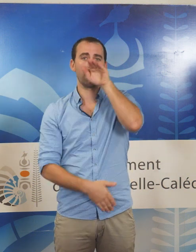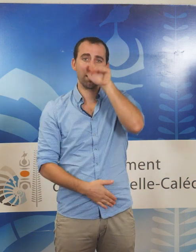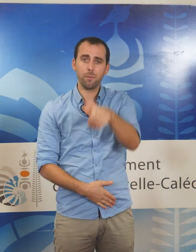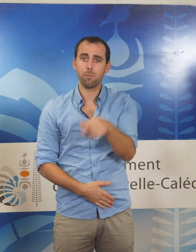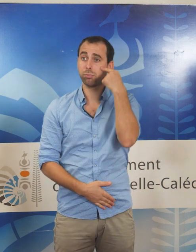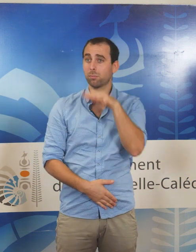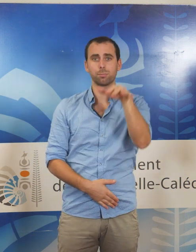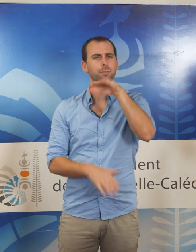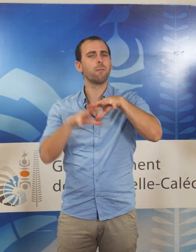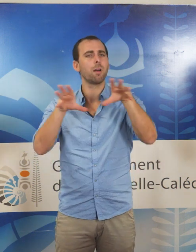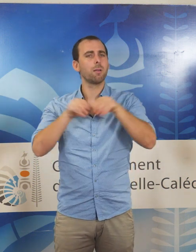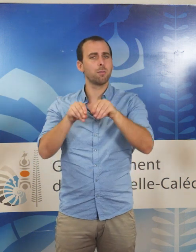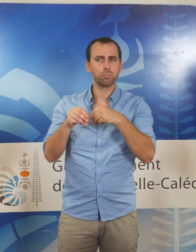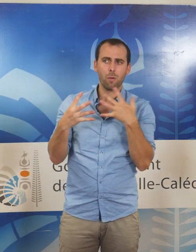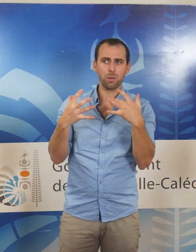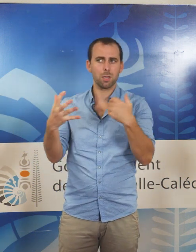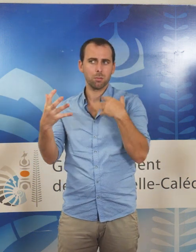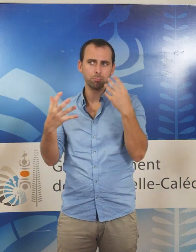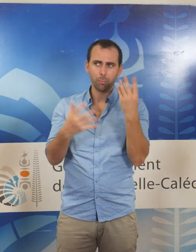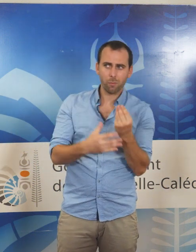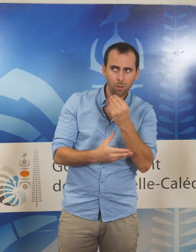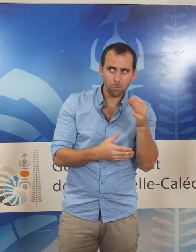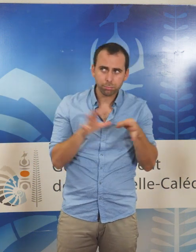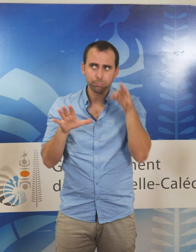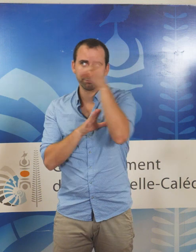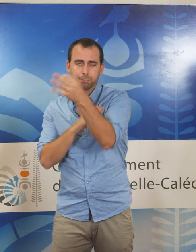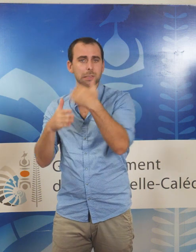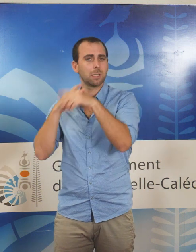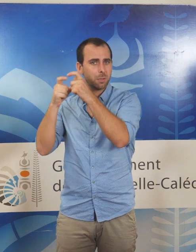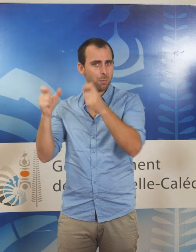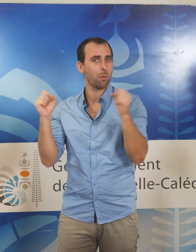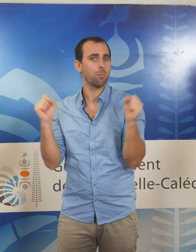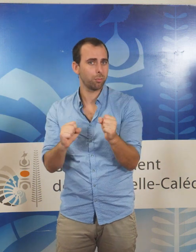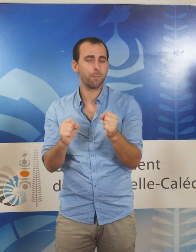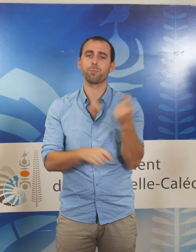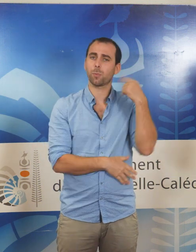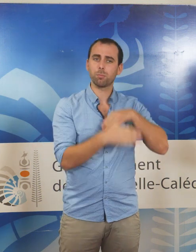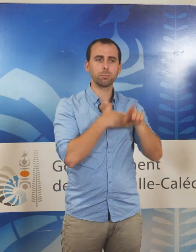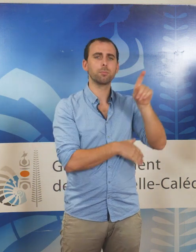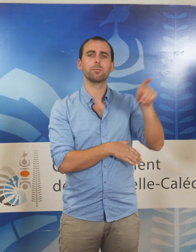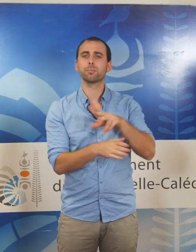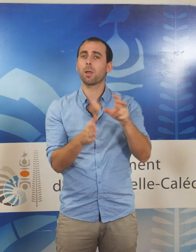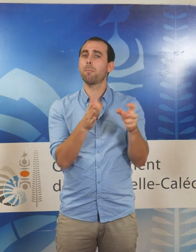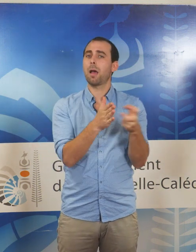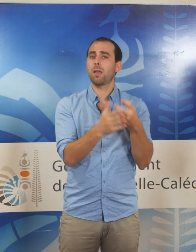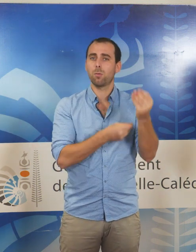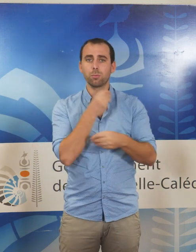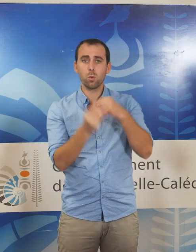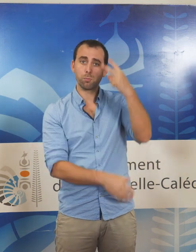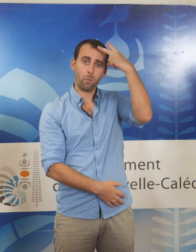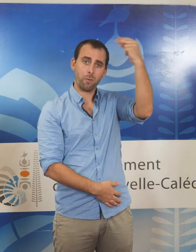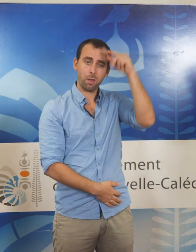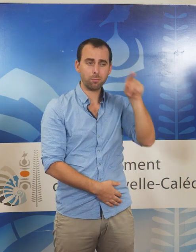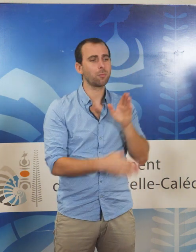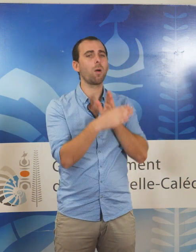qui souhaitent faire accueillir leurs enfants dans les établissements. Et pour Marée ou VA, cette rentrée sera échelonnée à partir de